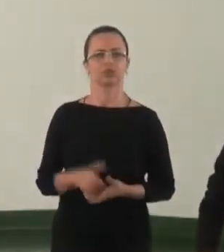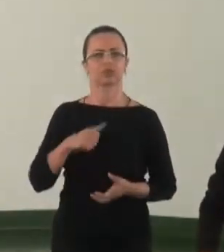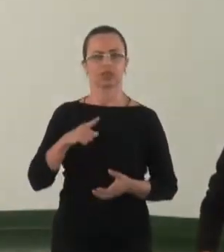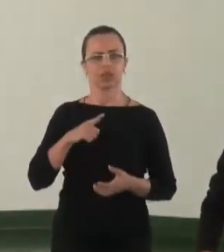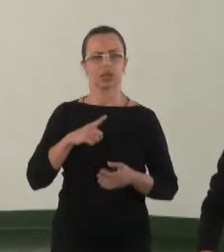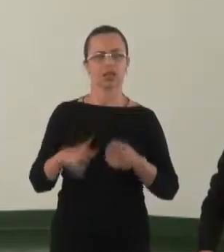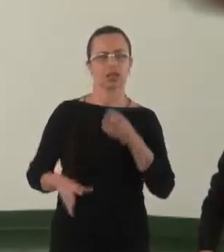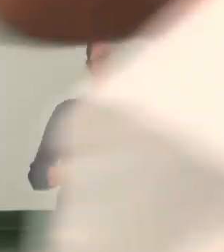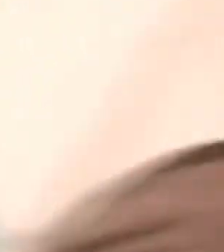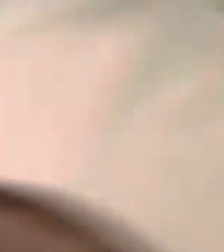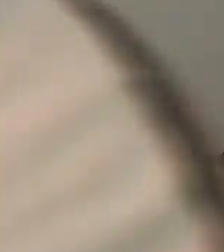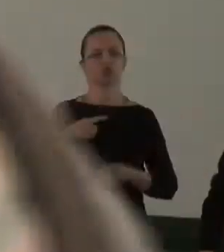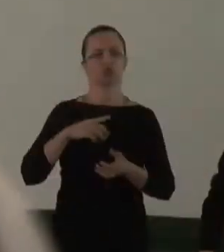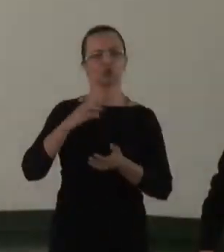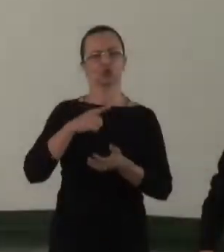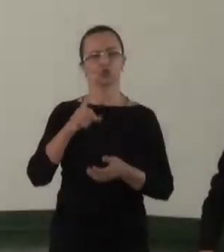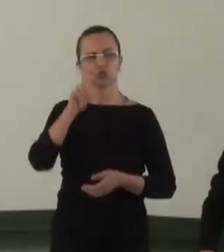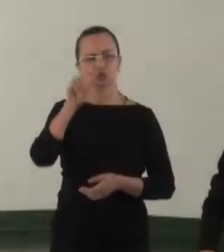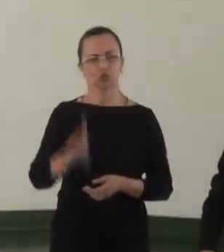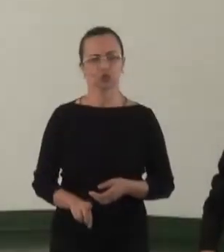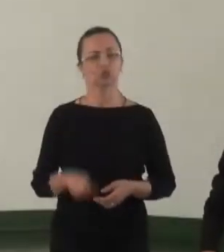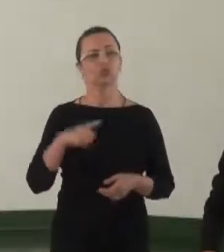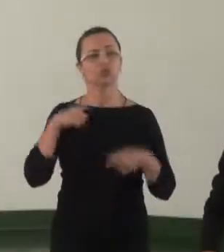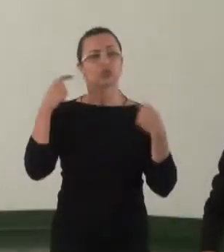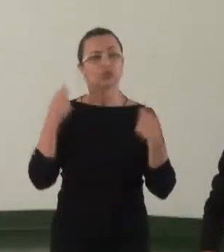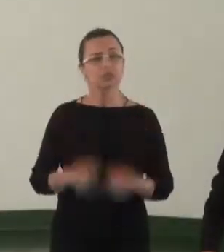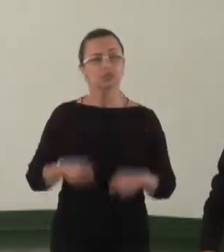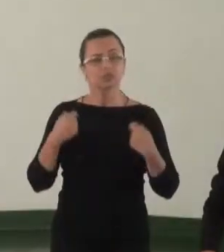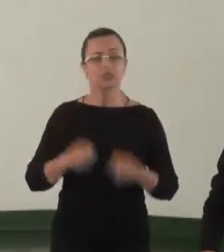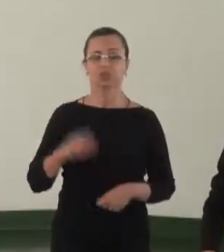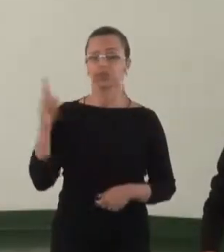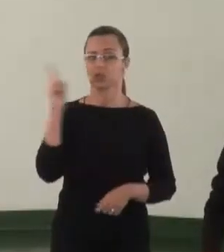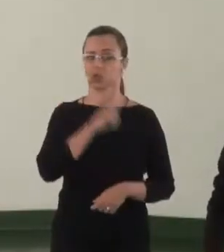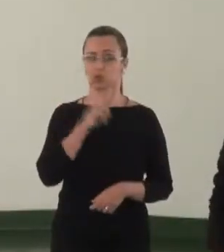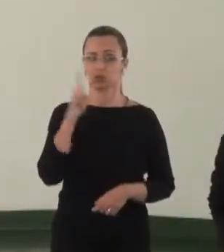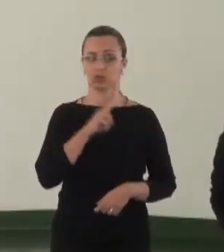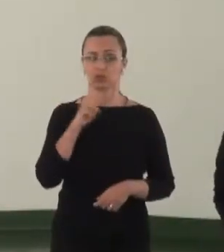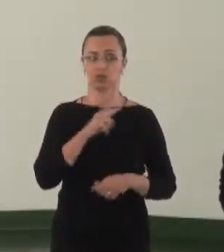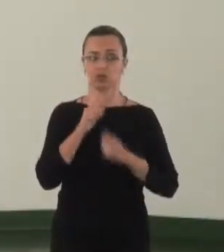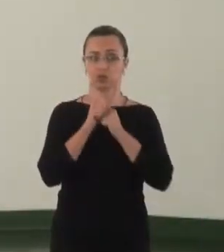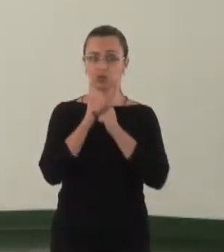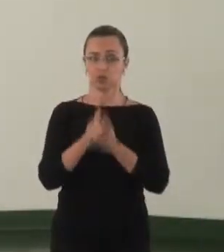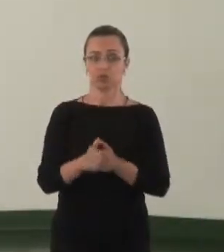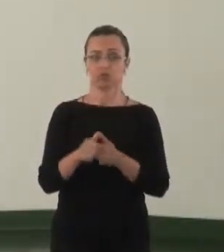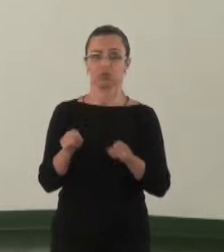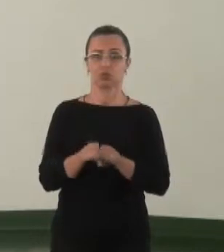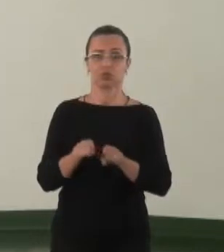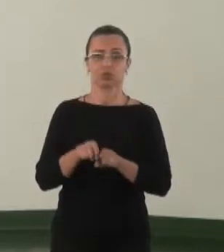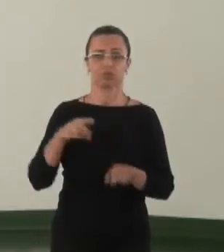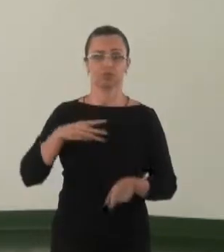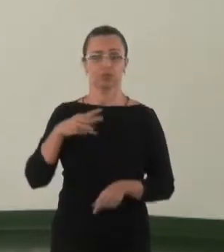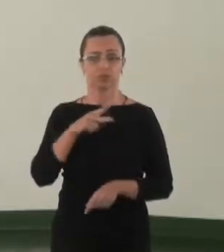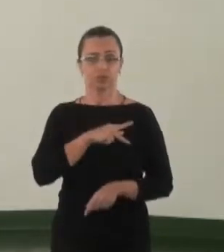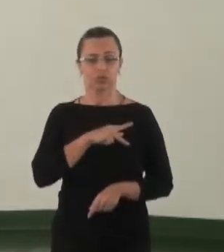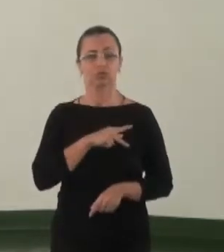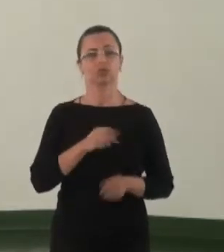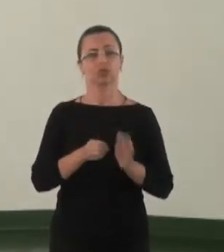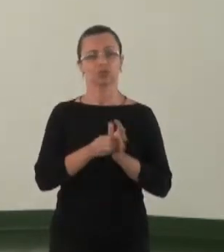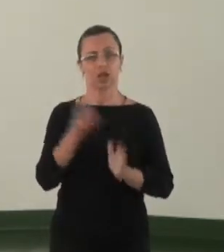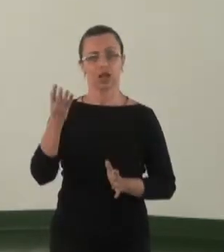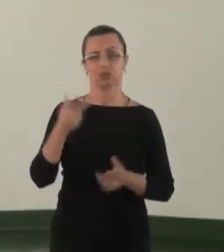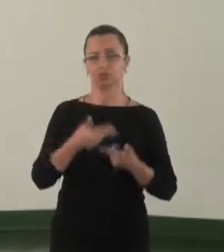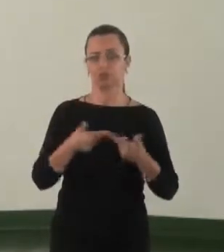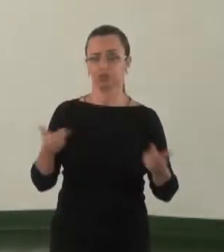tema para a retirada de direitos, o que necessita urgentemente de um acompanhamento efetivo por parte dos ministérios públicos de várias